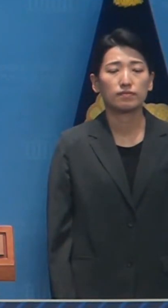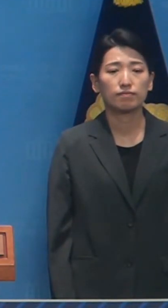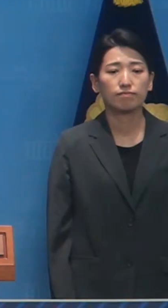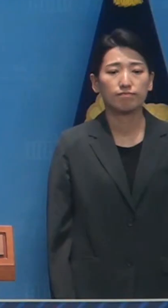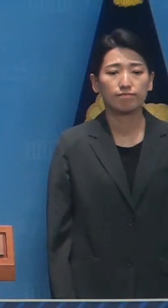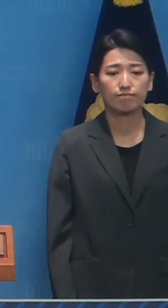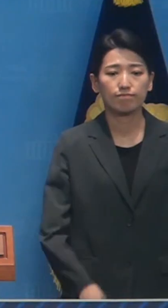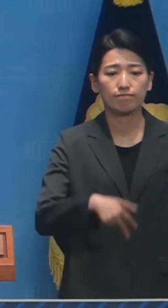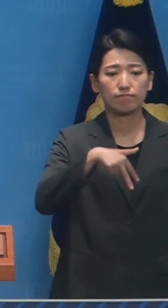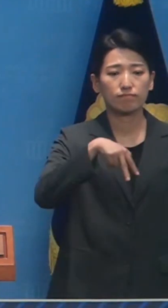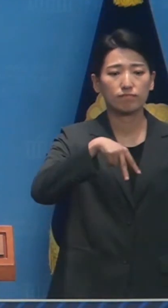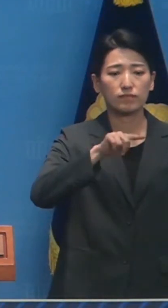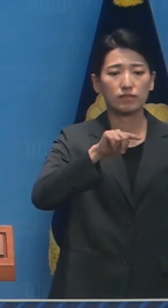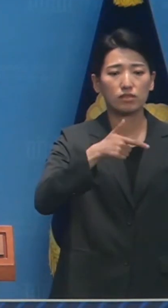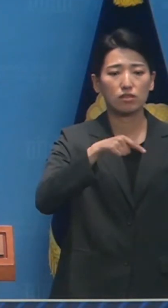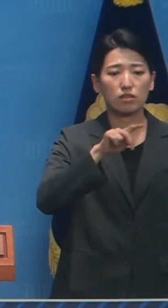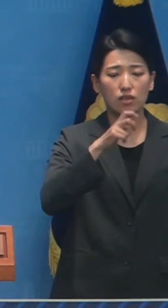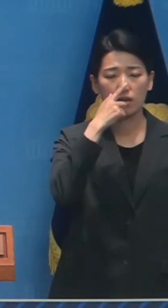성감학원 전국